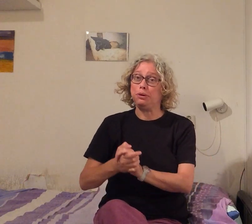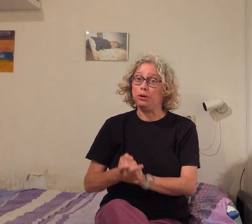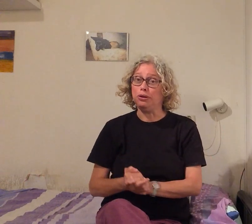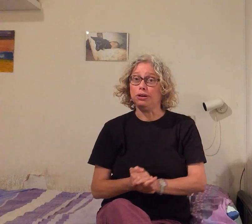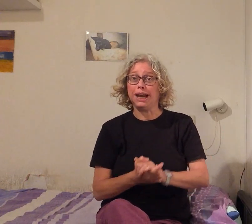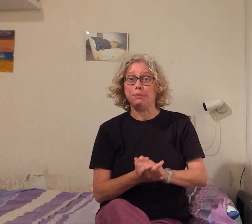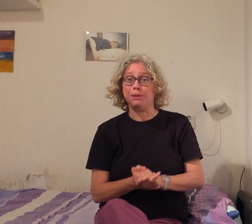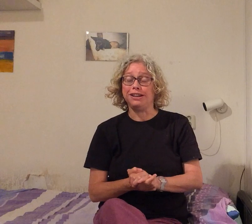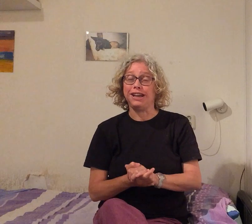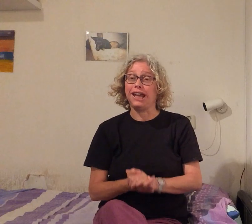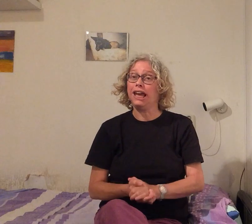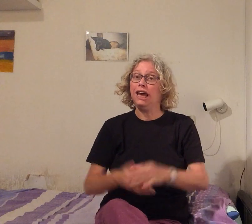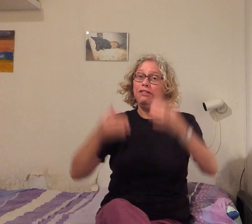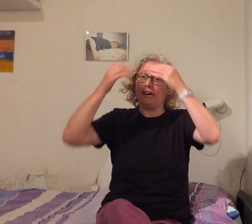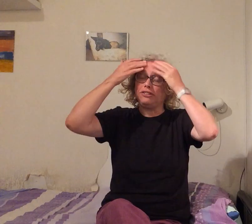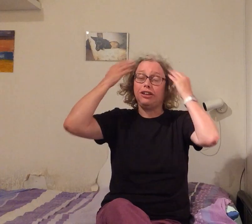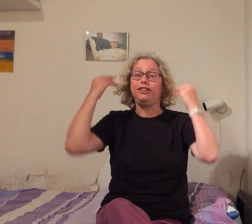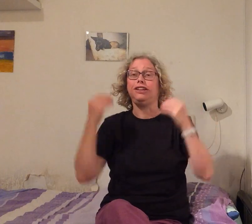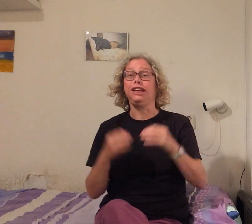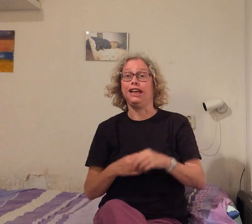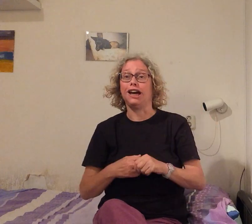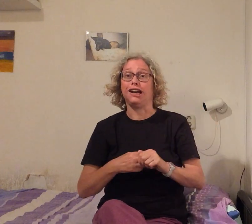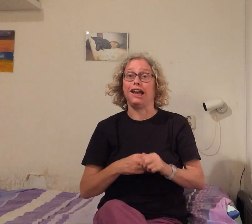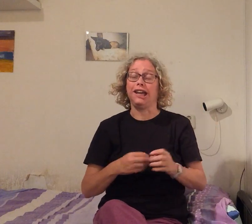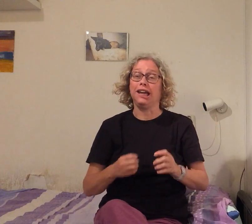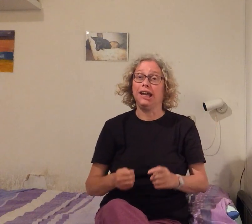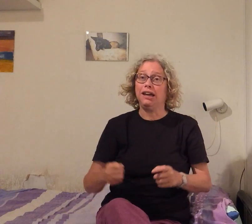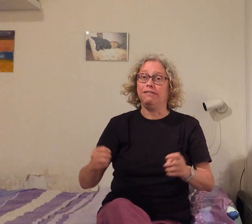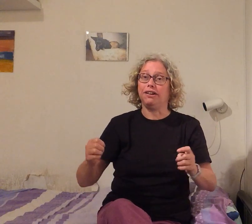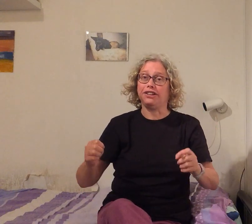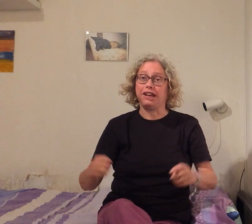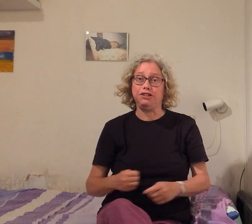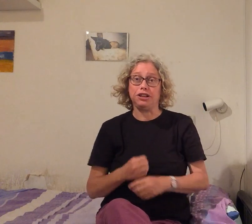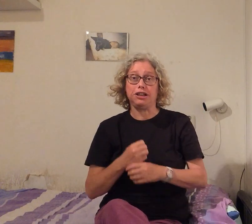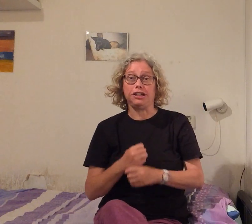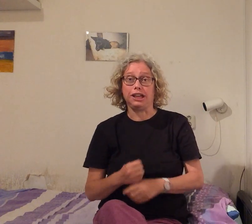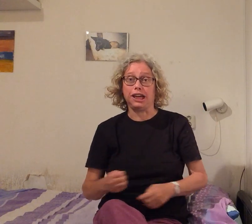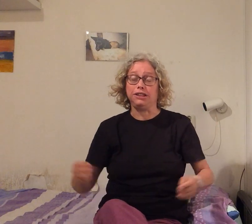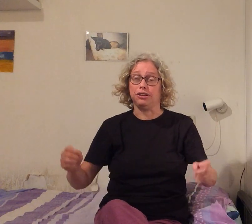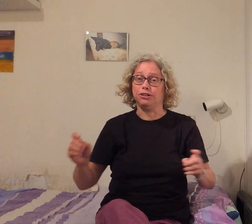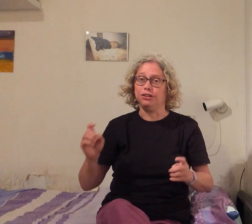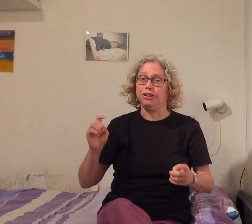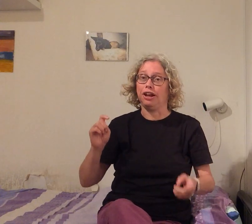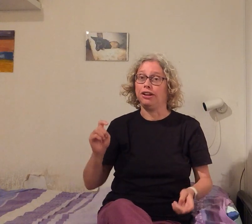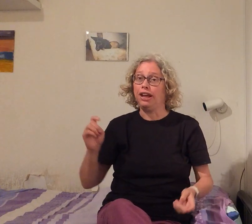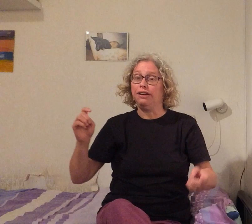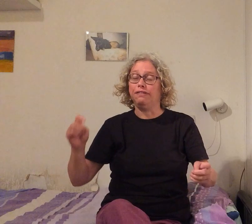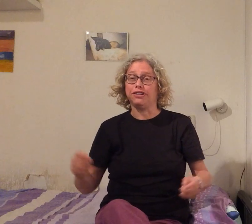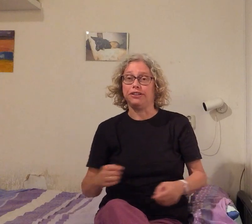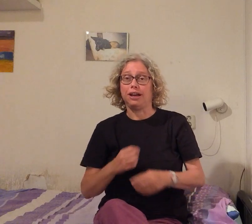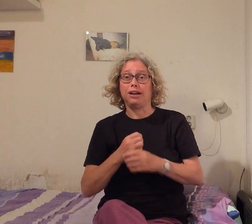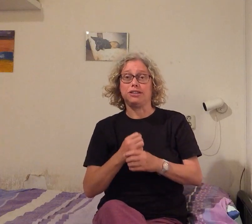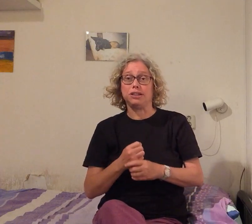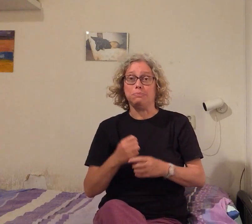broek naar beneden van de diarree. Wat heeft ze gegeten dan, wat at ze